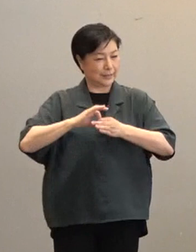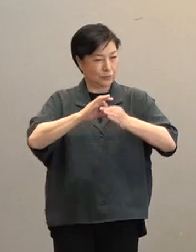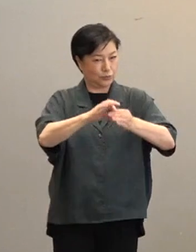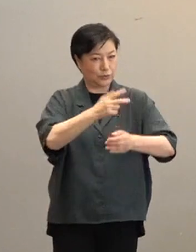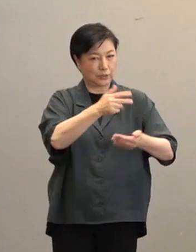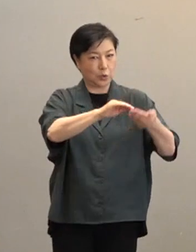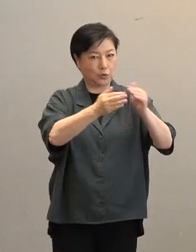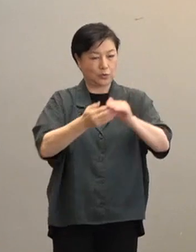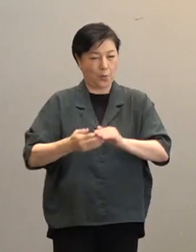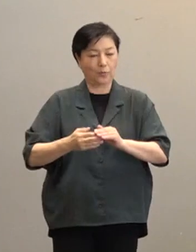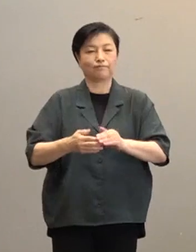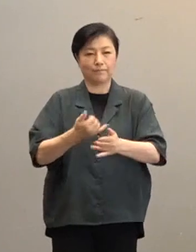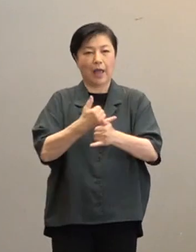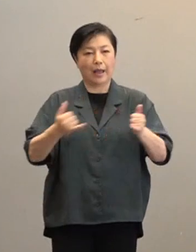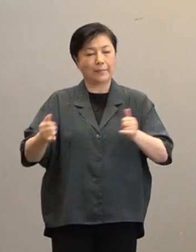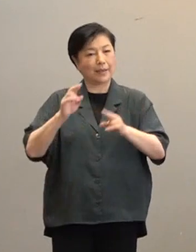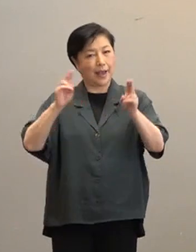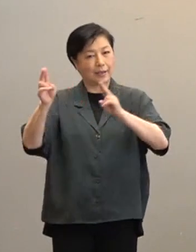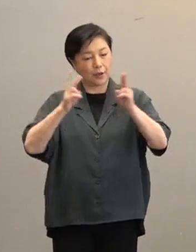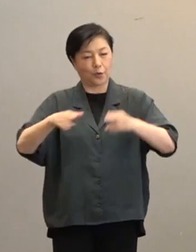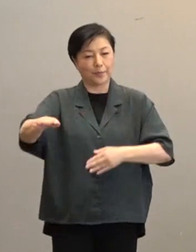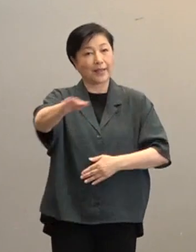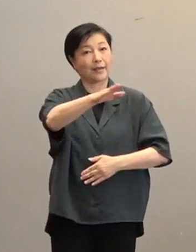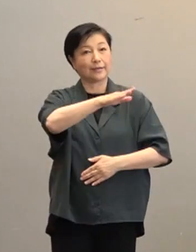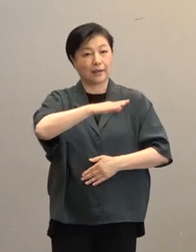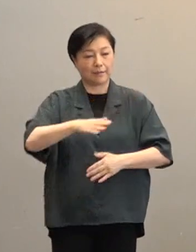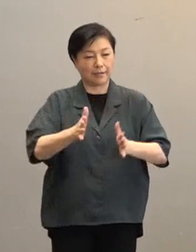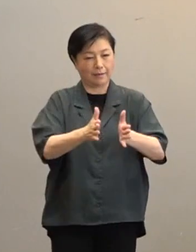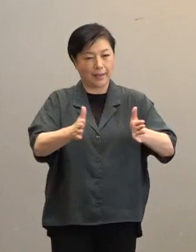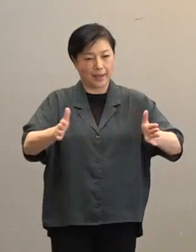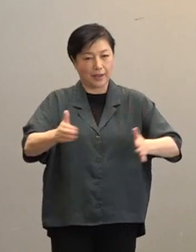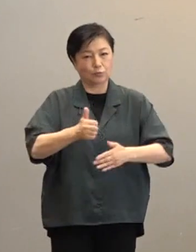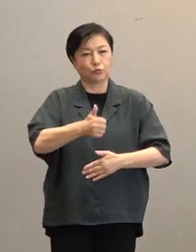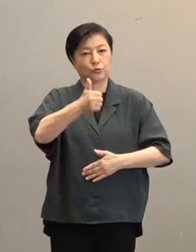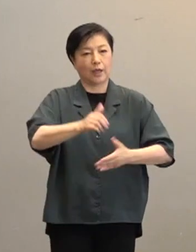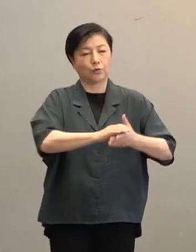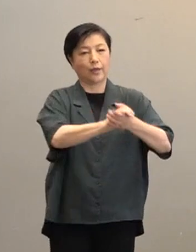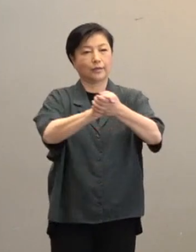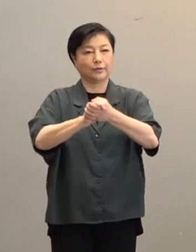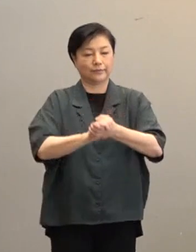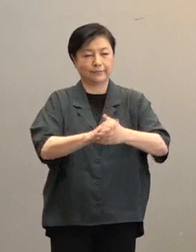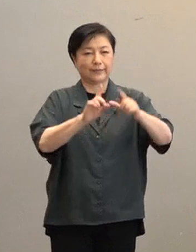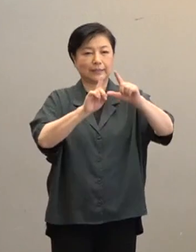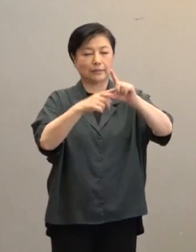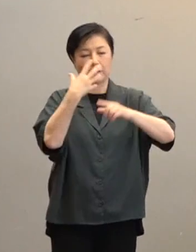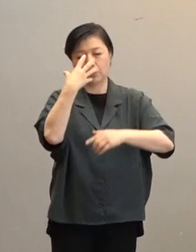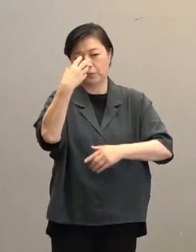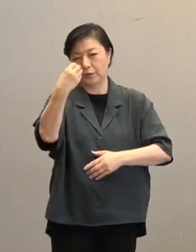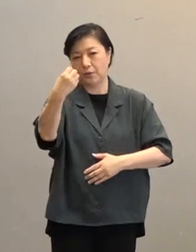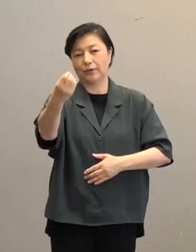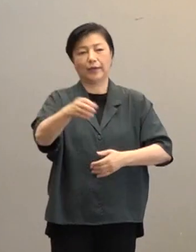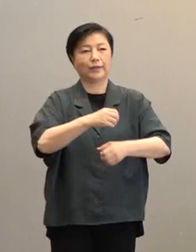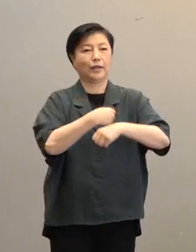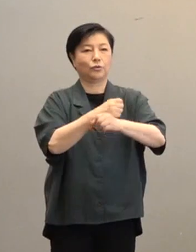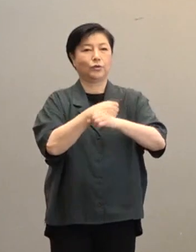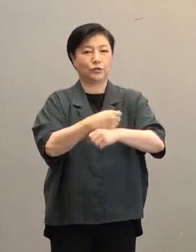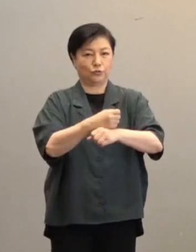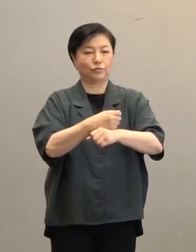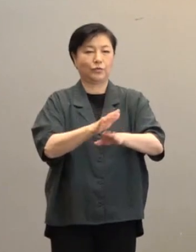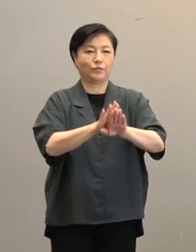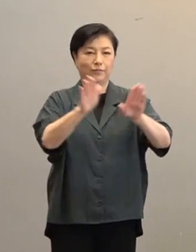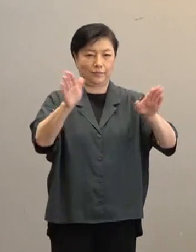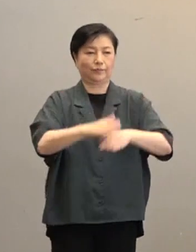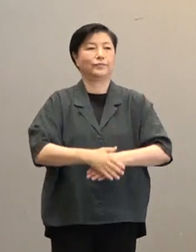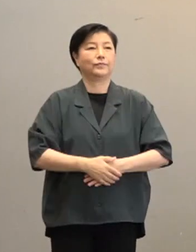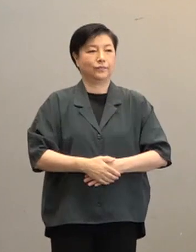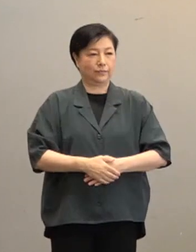市町村や民間企業との皆様をはじめ幅広い主体と連携をしながら本県ならではの魅力を生かした取り組みを展開していきます